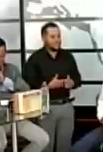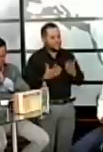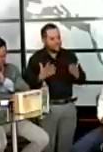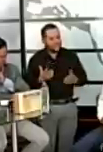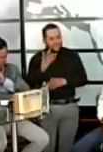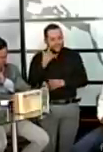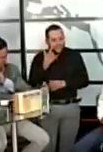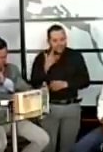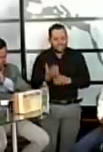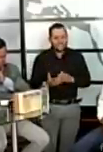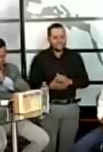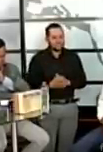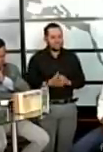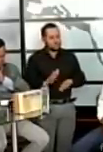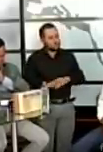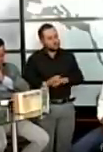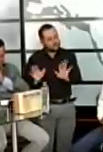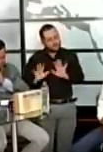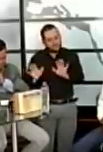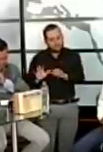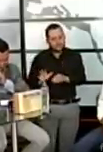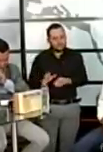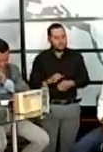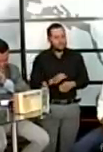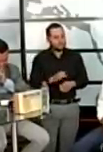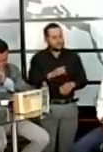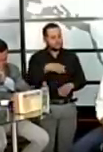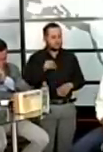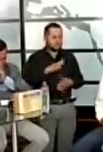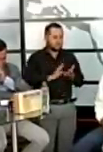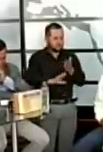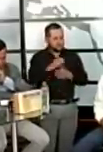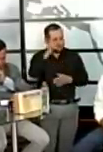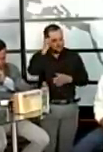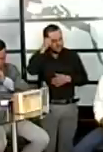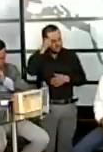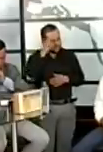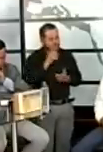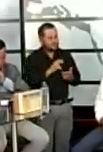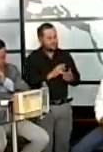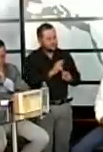machismo. No, yo recuerdo a Vicente Fernández. Ojalá el embajador estuviera sentado allá.